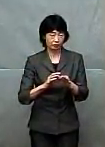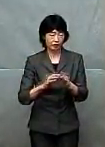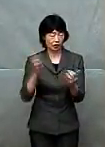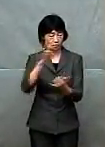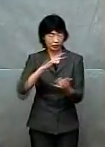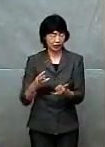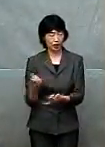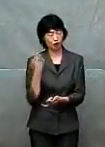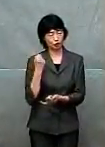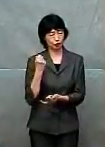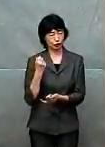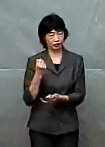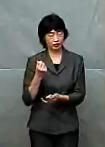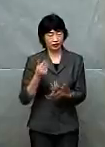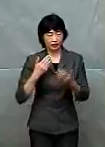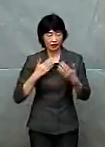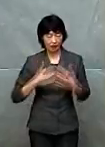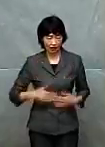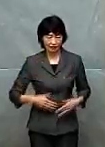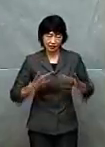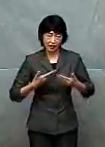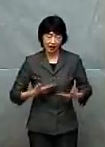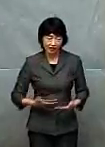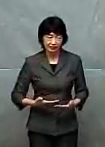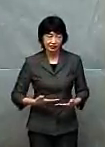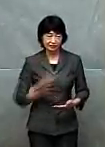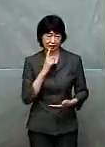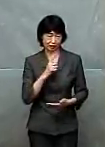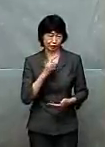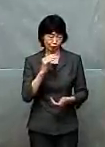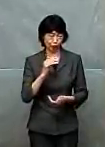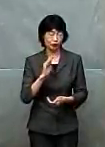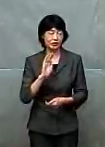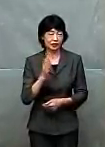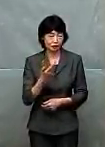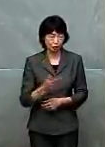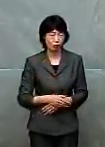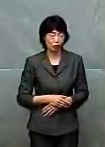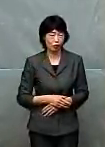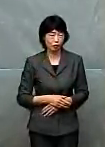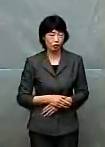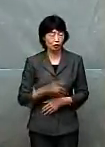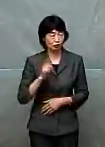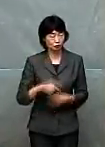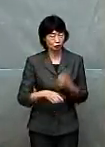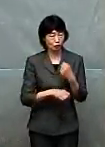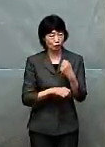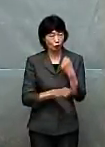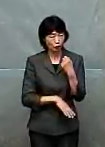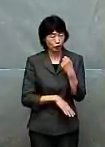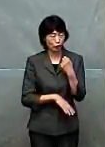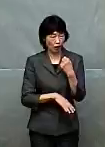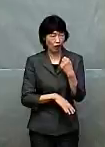心ということをアピールしている点でお尋ねします。根拠はその近年 その地